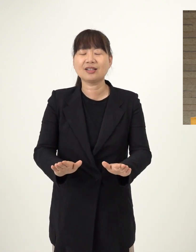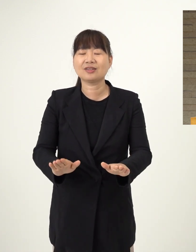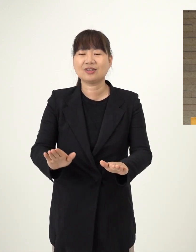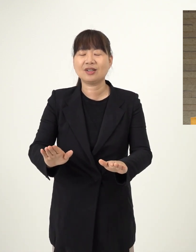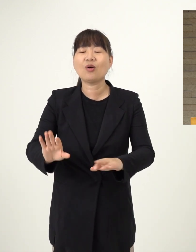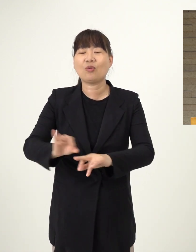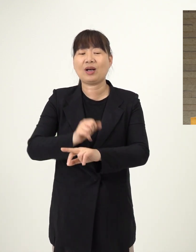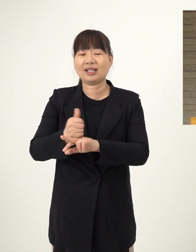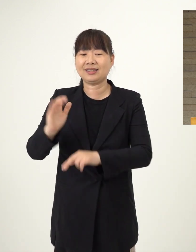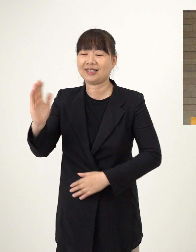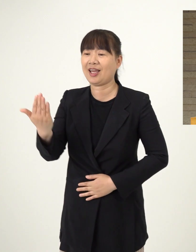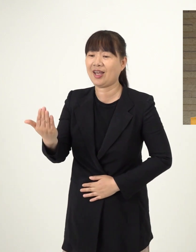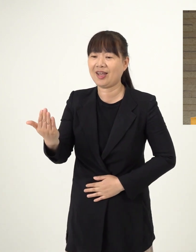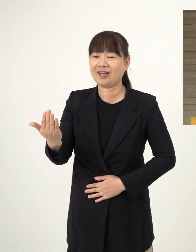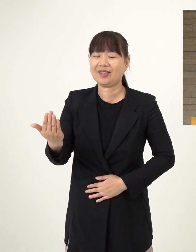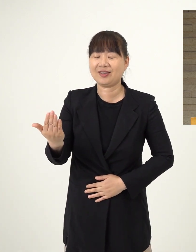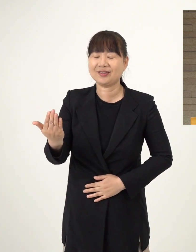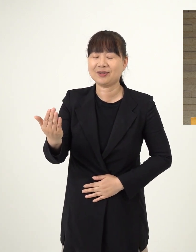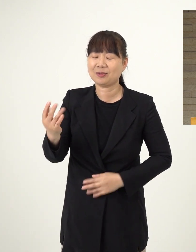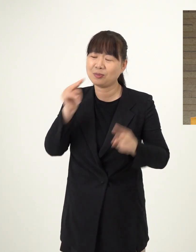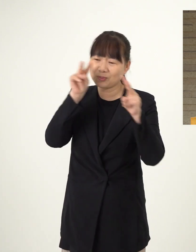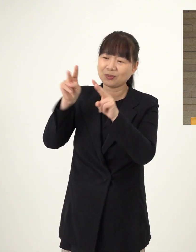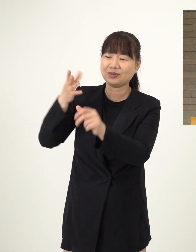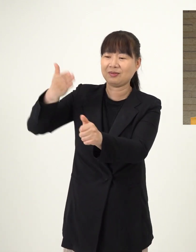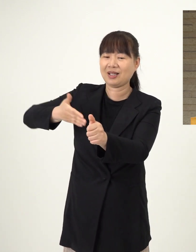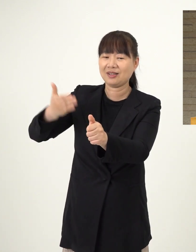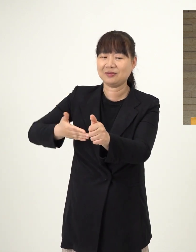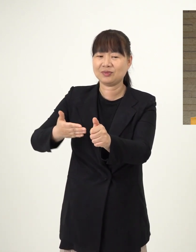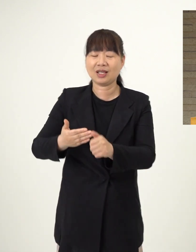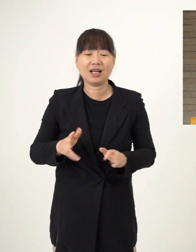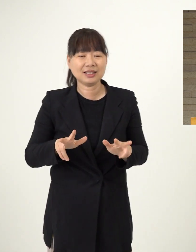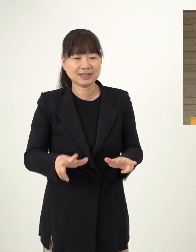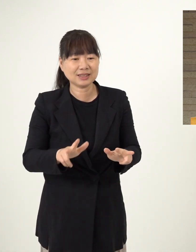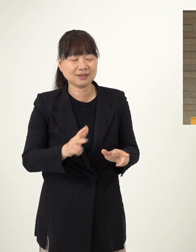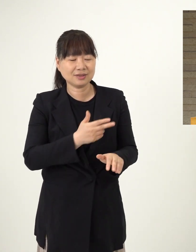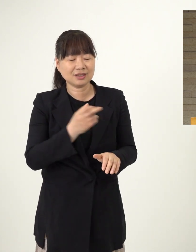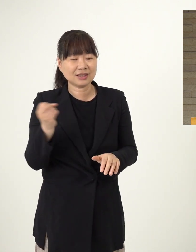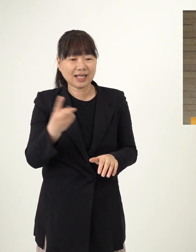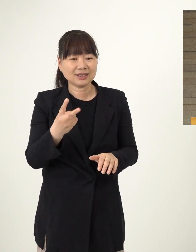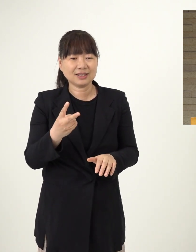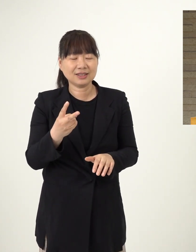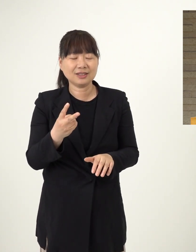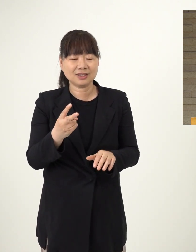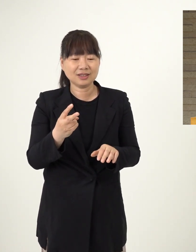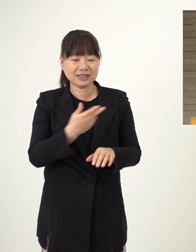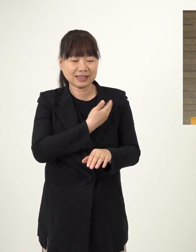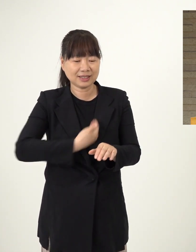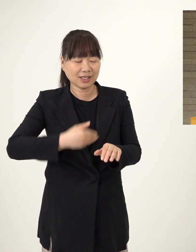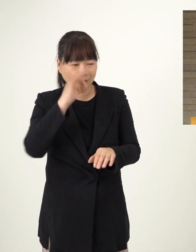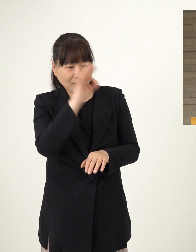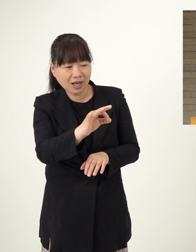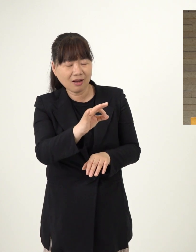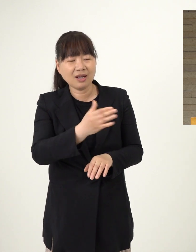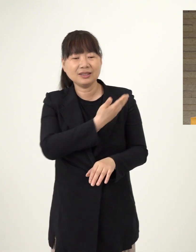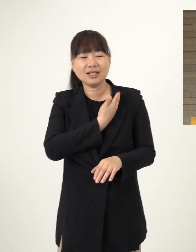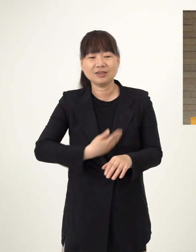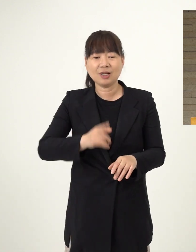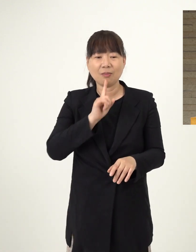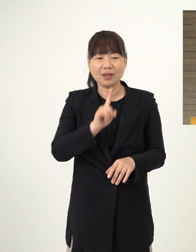믿습니까? 제자들도 진심이었어요. 저는 아니죠.